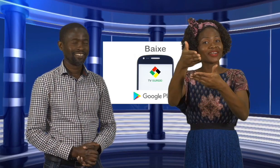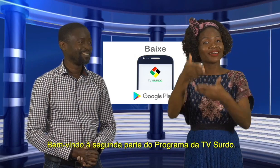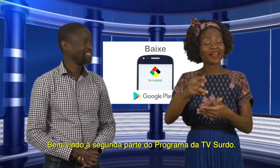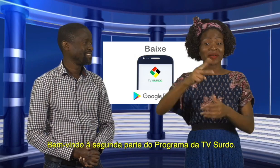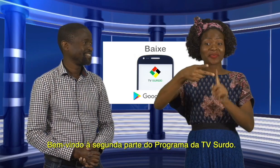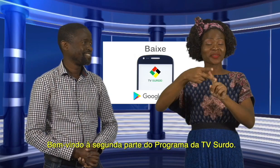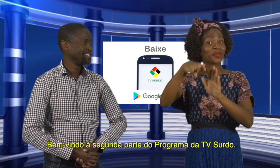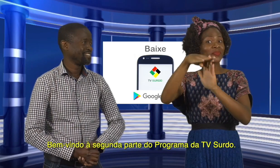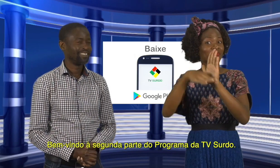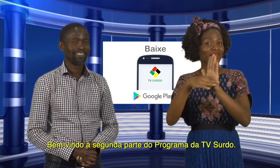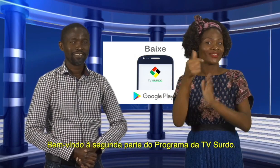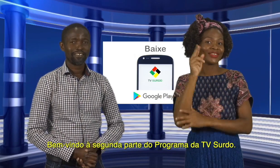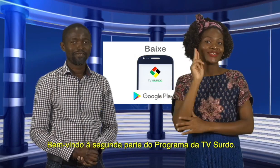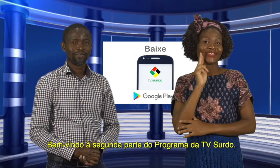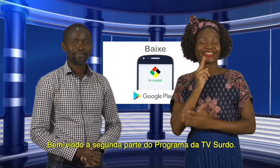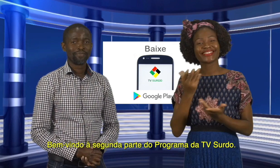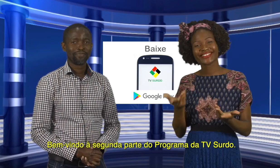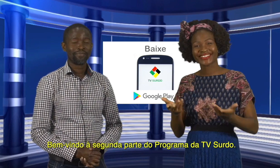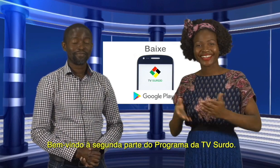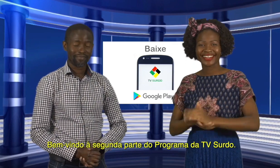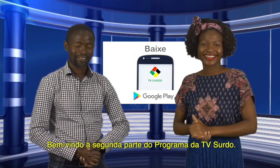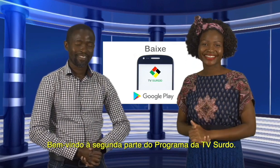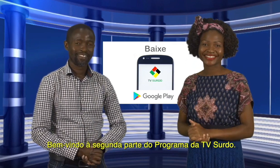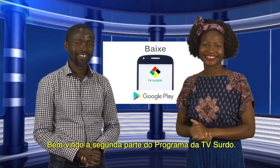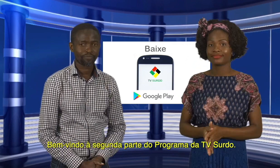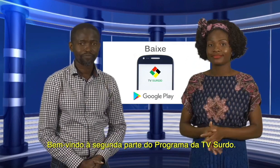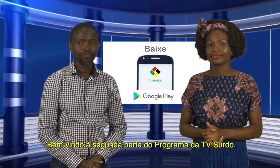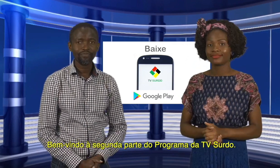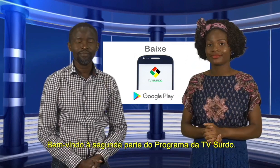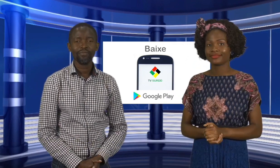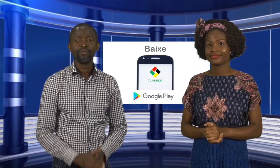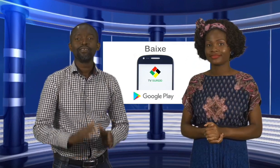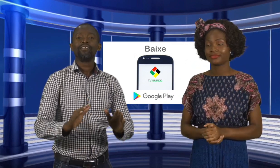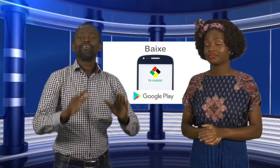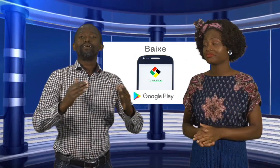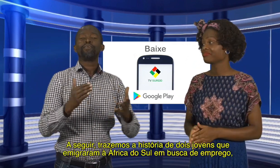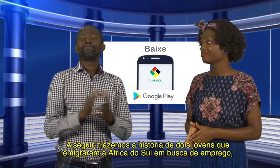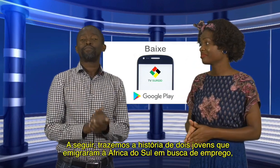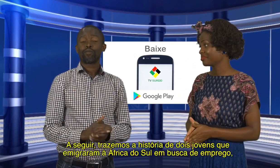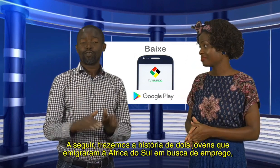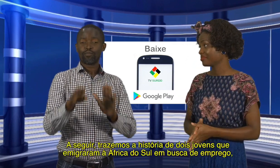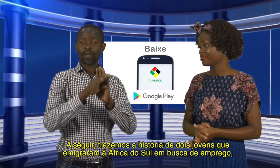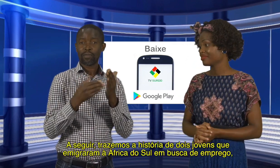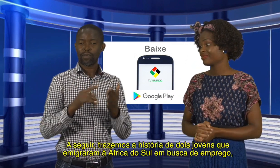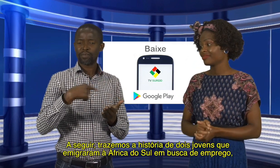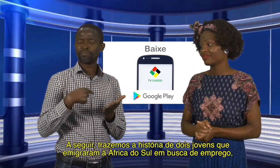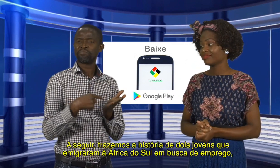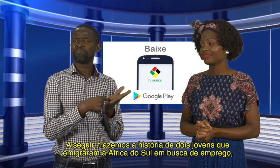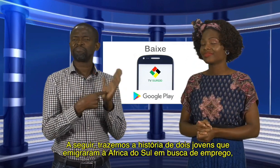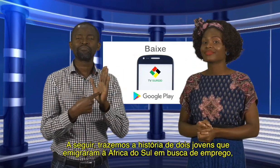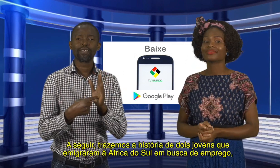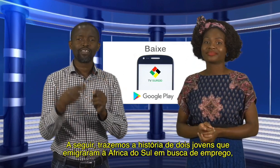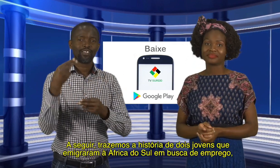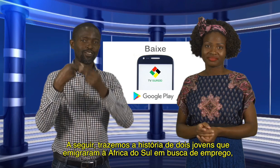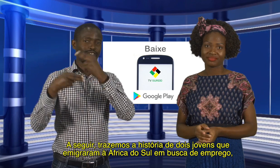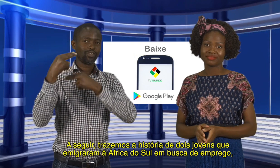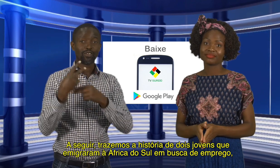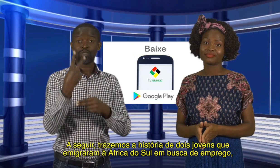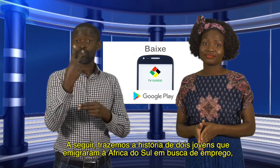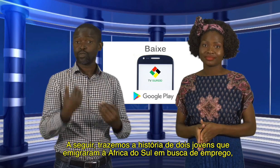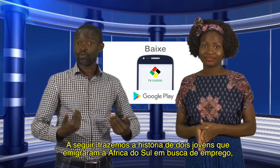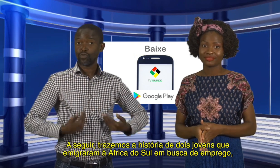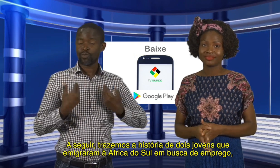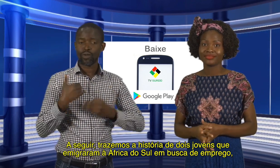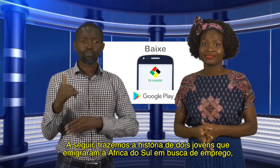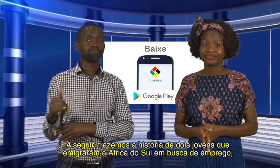Bem-vindo à segunda parte do programa da TV surdo. A seguir, trazemos a história de dois jovens